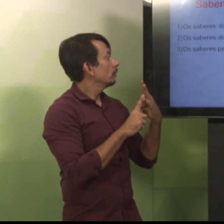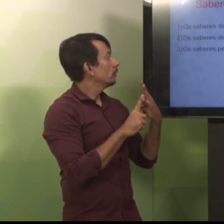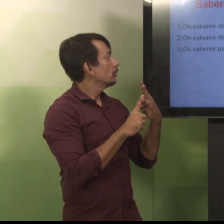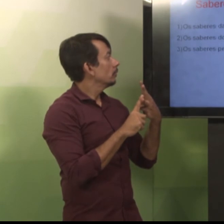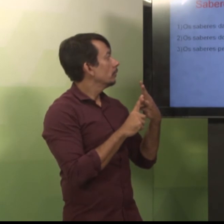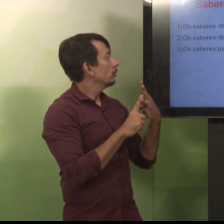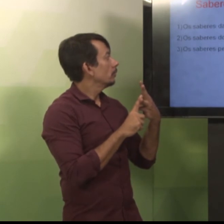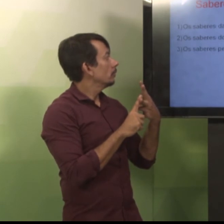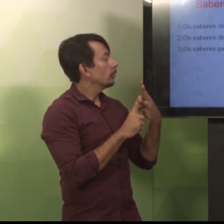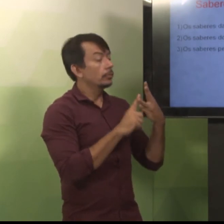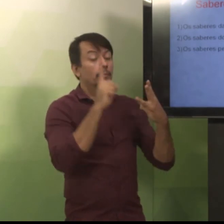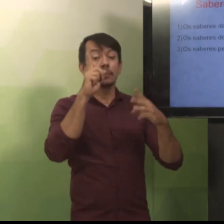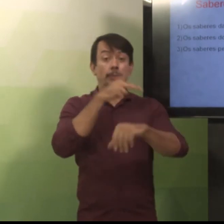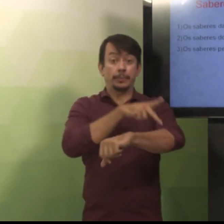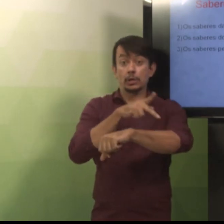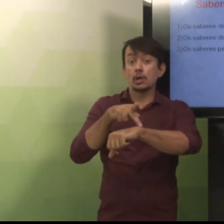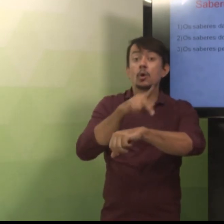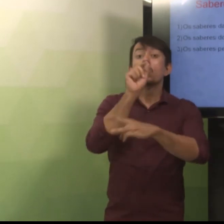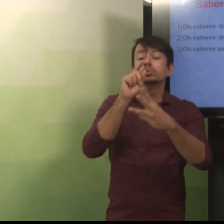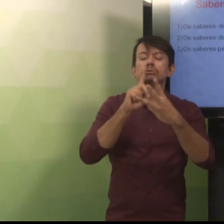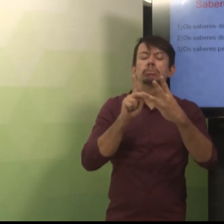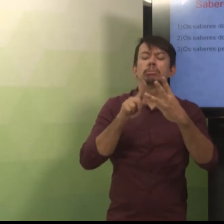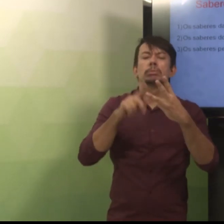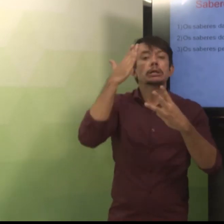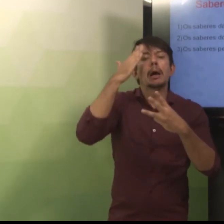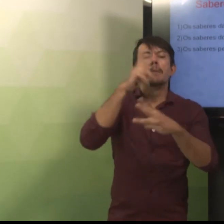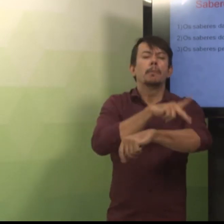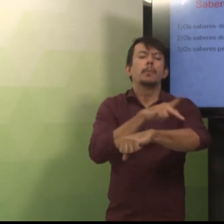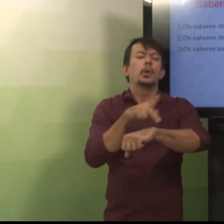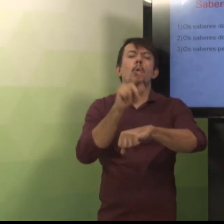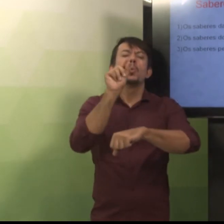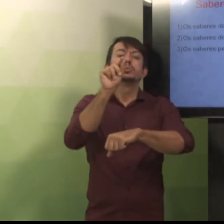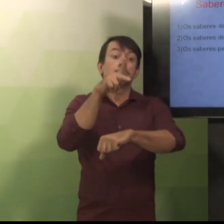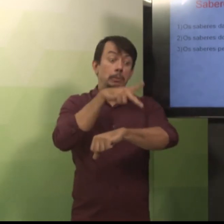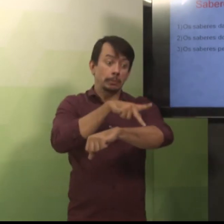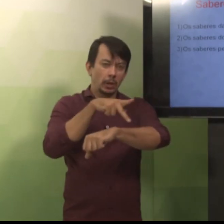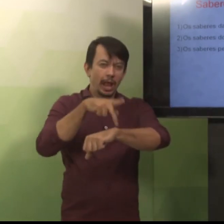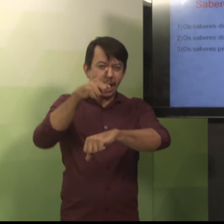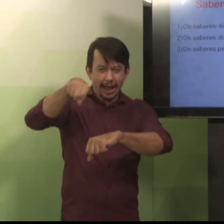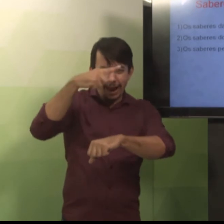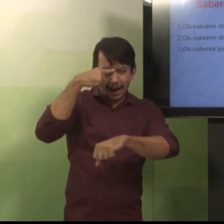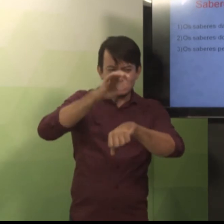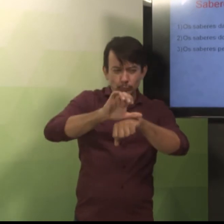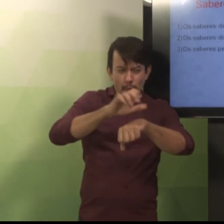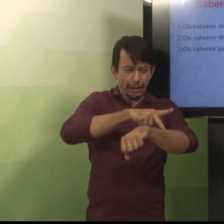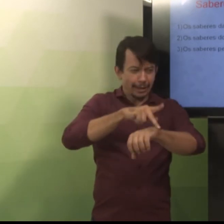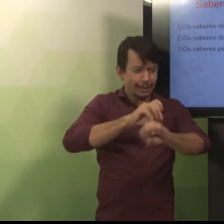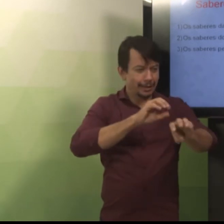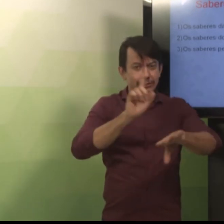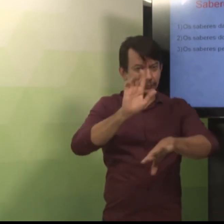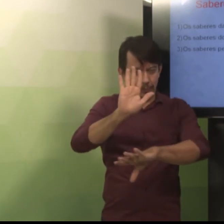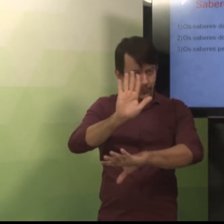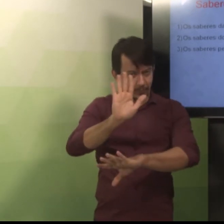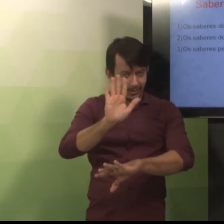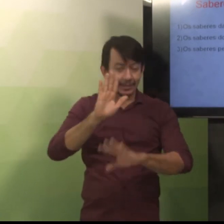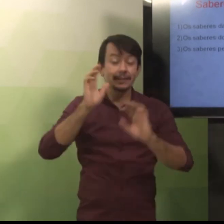Os saberes pedagógicos. Pedagógicos, quando eu falo pedagógico, não é o curso de pedagogia,